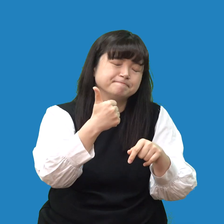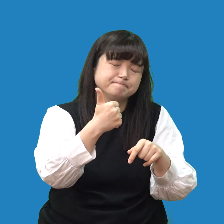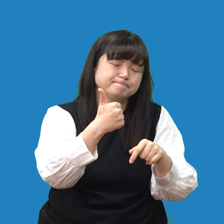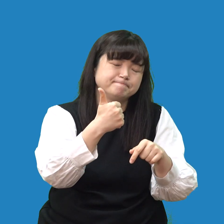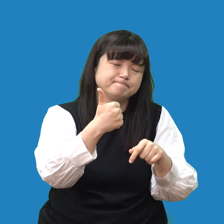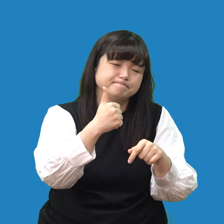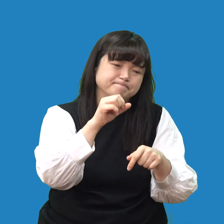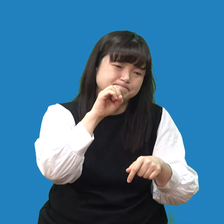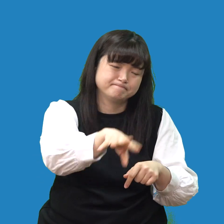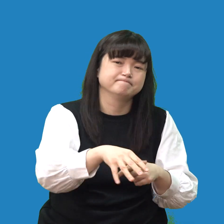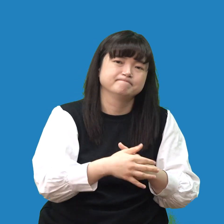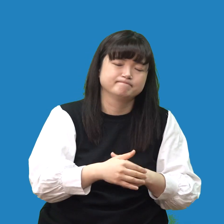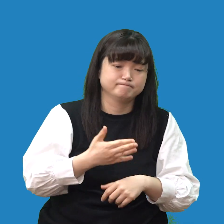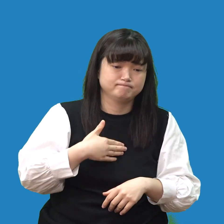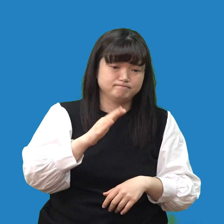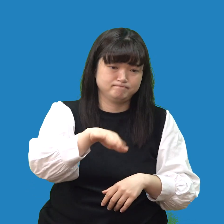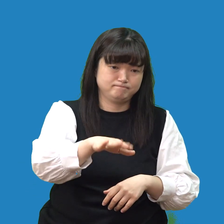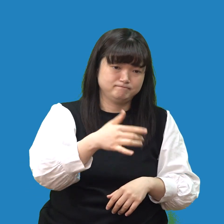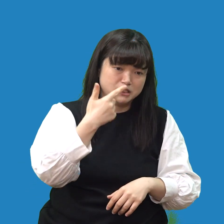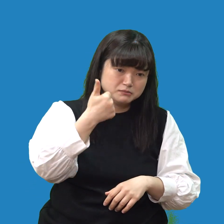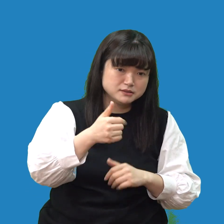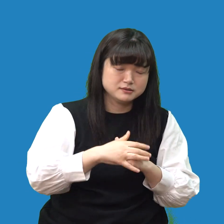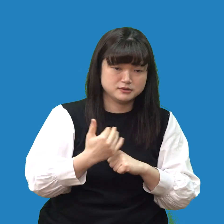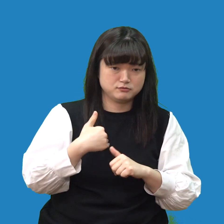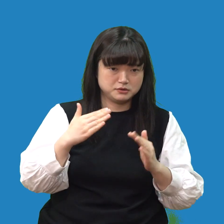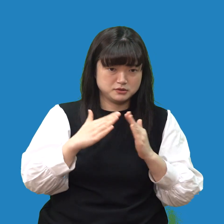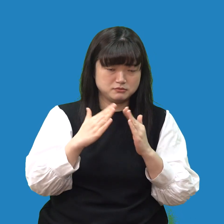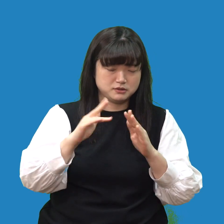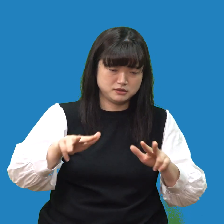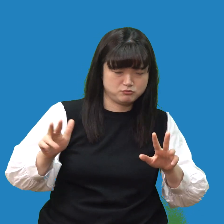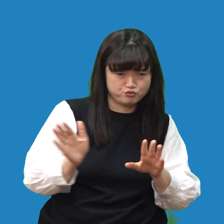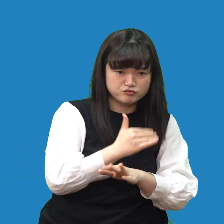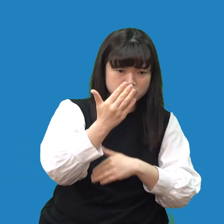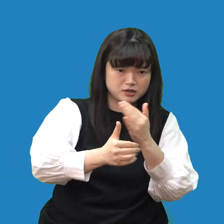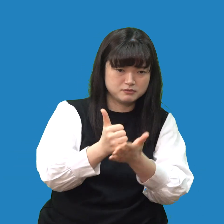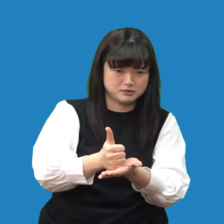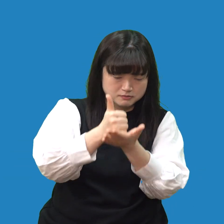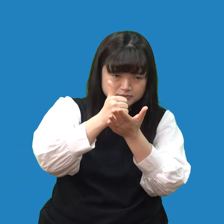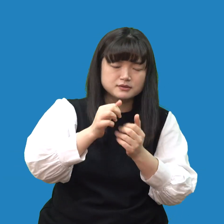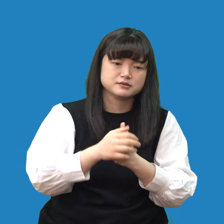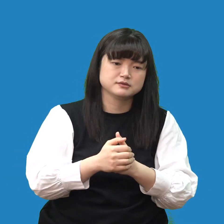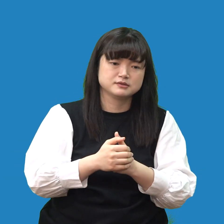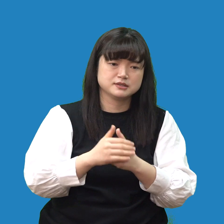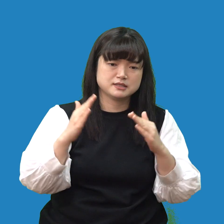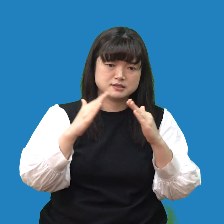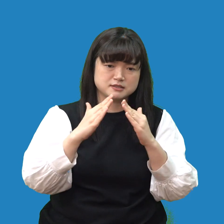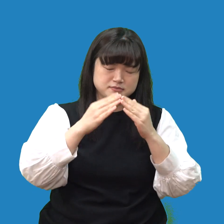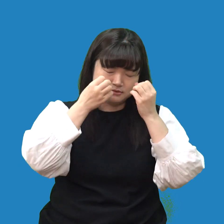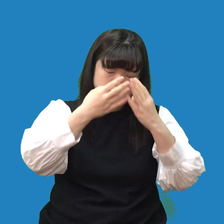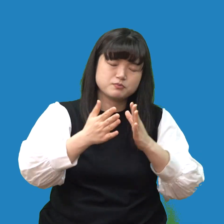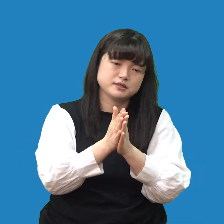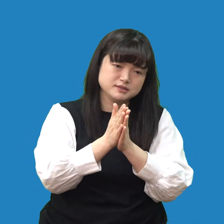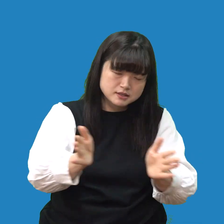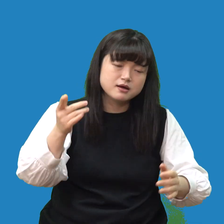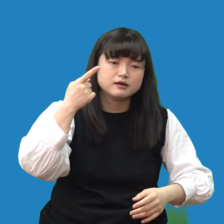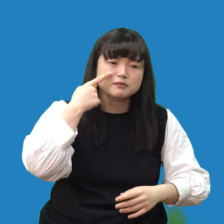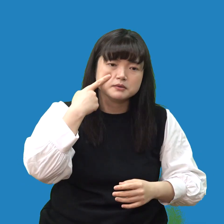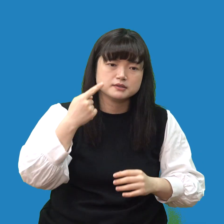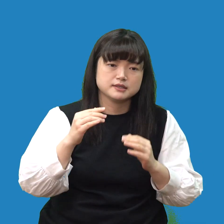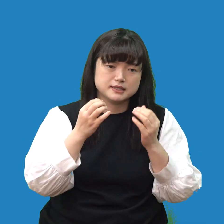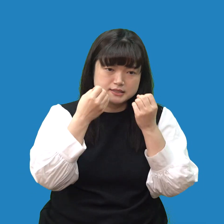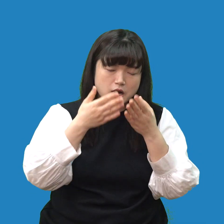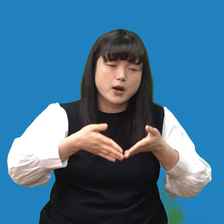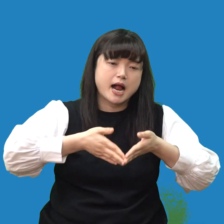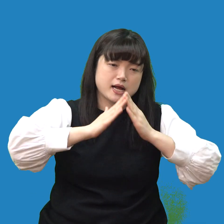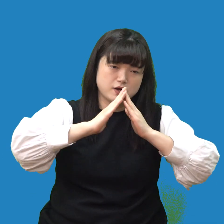지었습니다. 아버지, 우리 집이 이제부터 하나님만 섬기는 집안으로 새롭게 시작합시다. 새 가문을